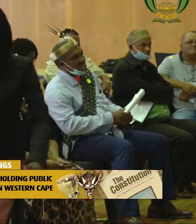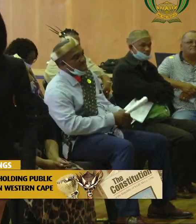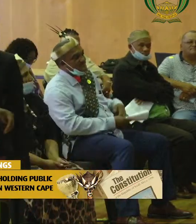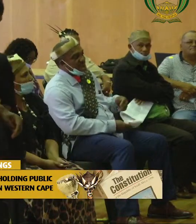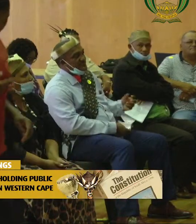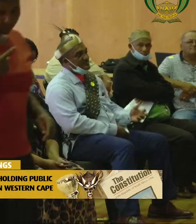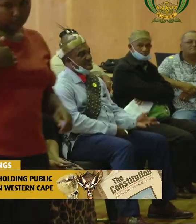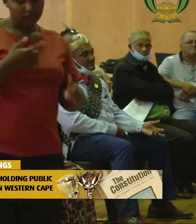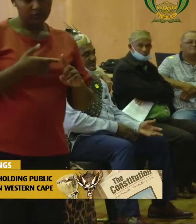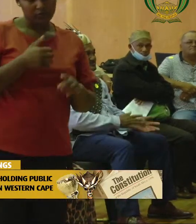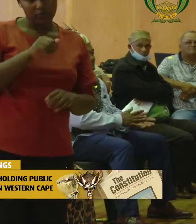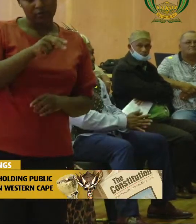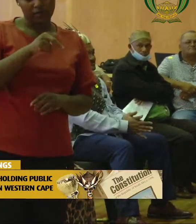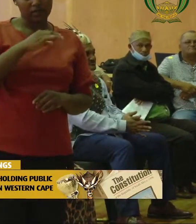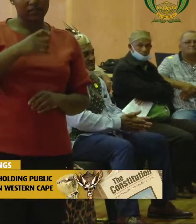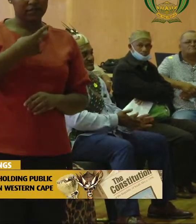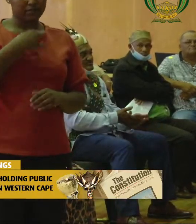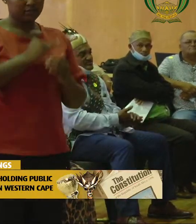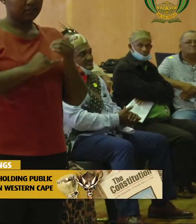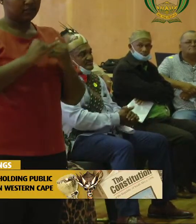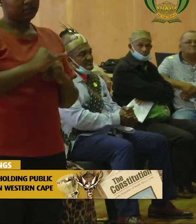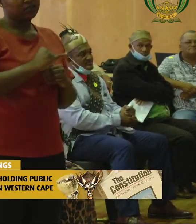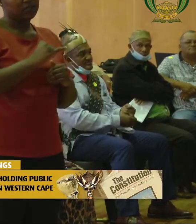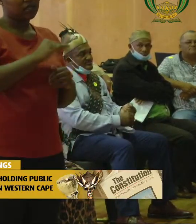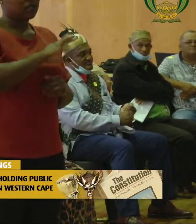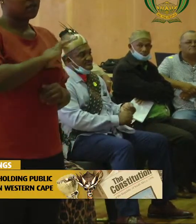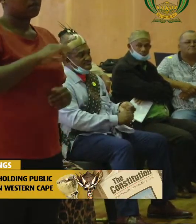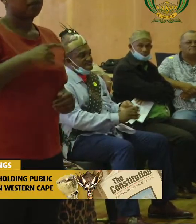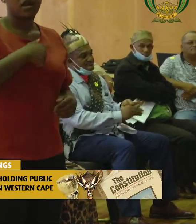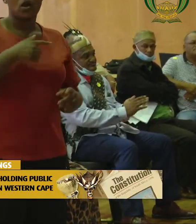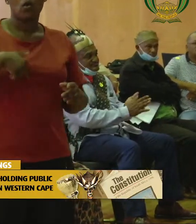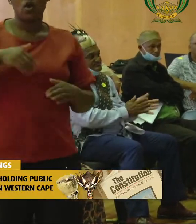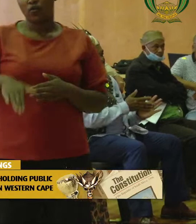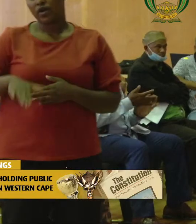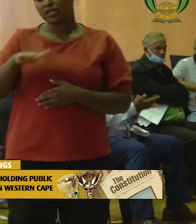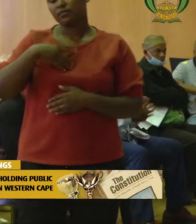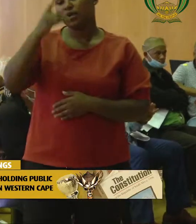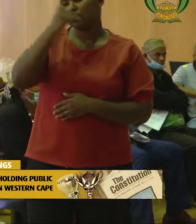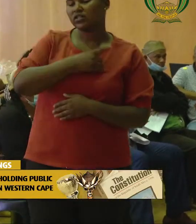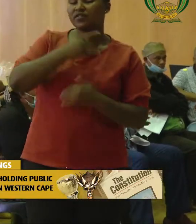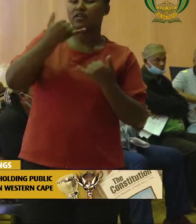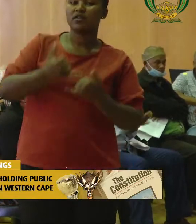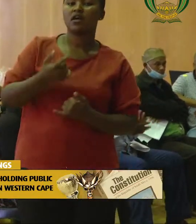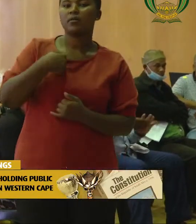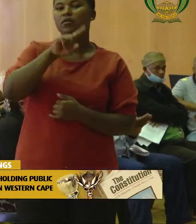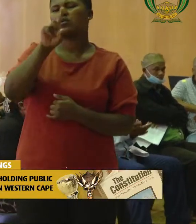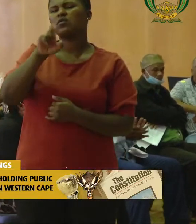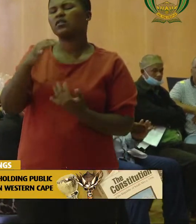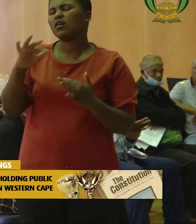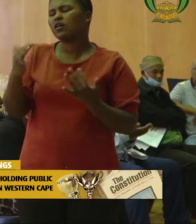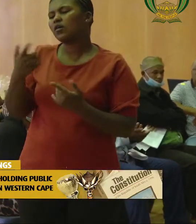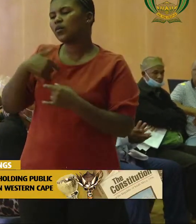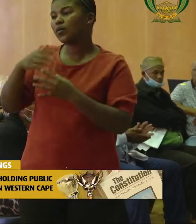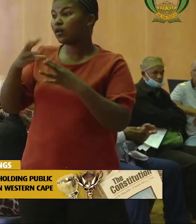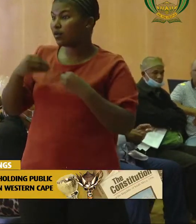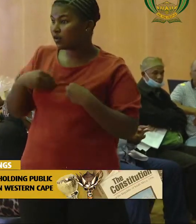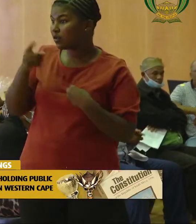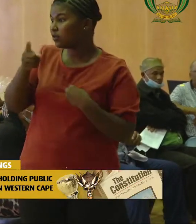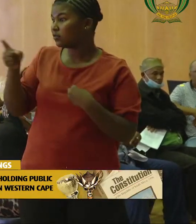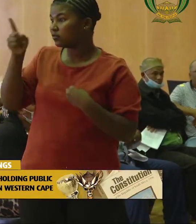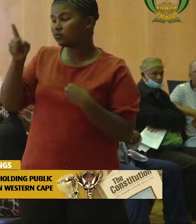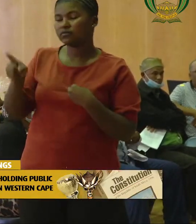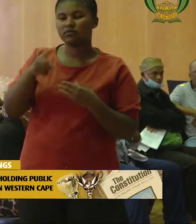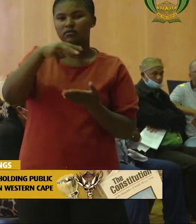I'm a single parent who's raising a daughter. And for now, my question is, how do we allow candidates to